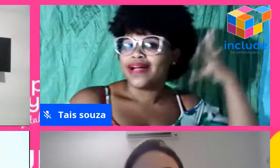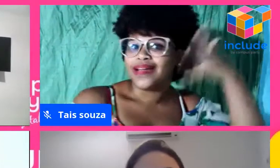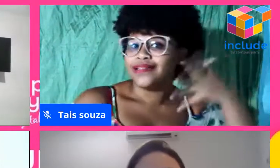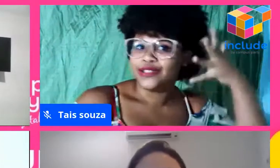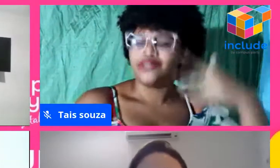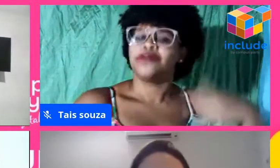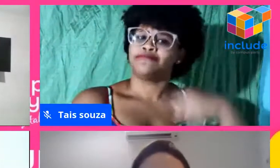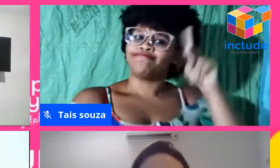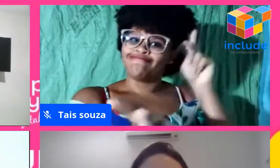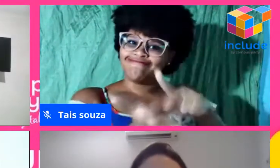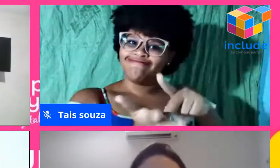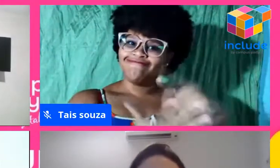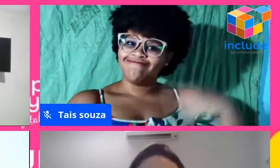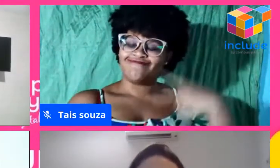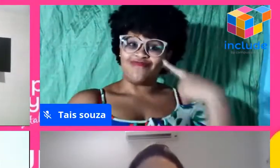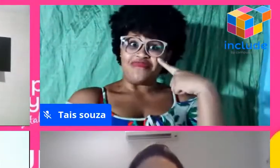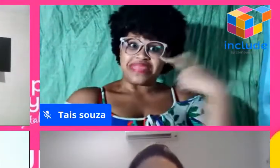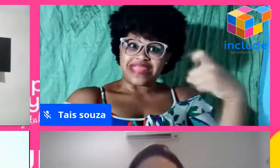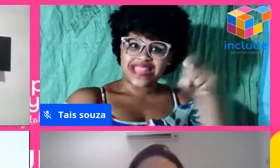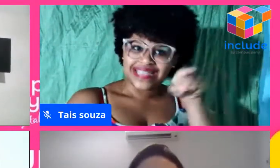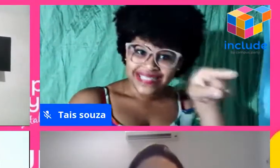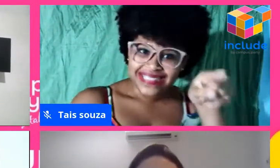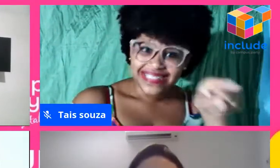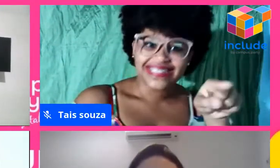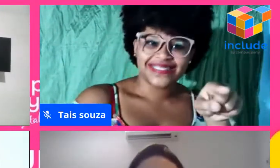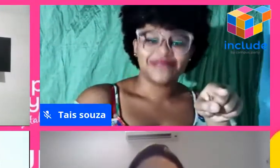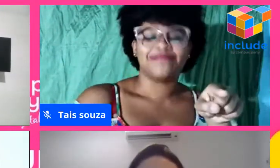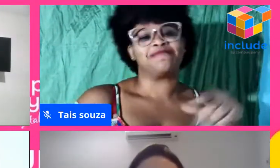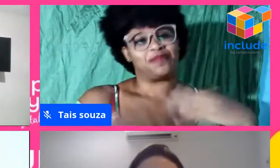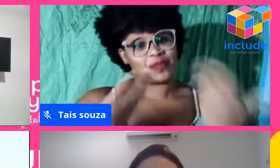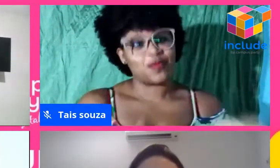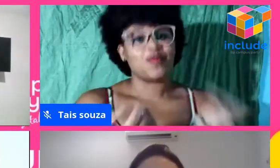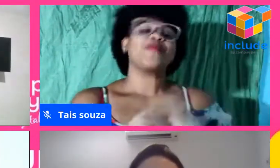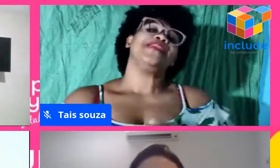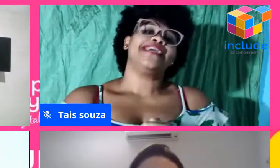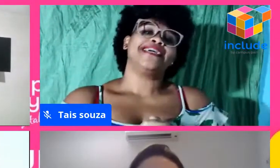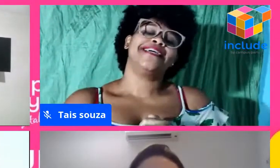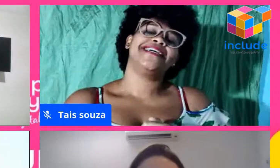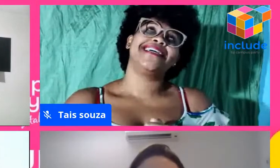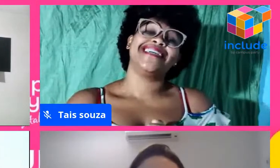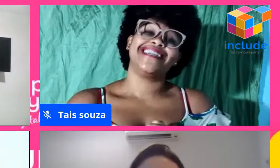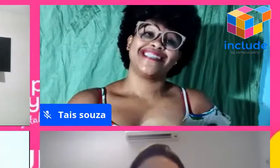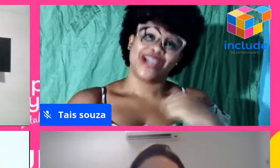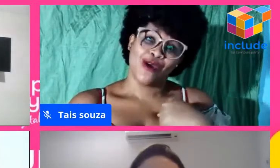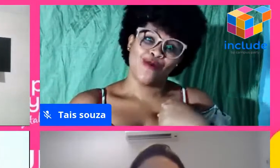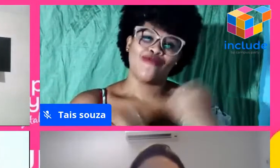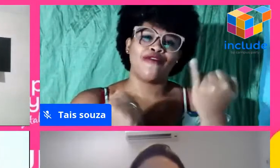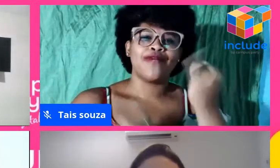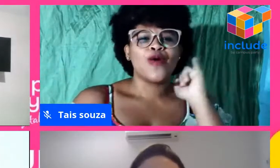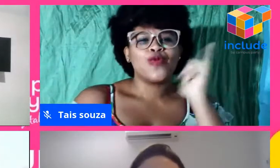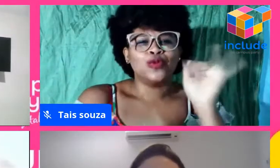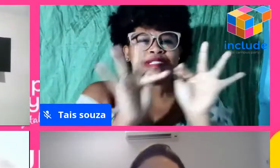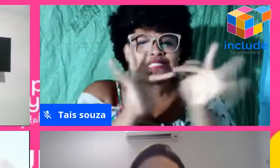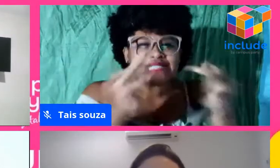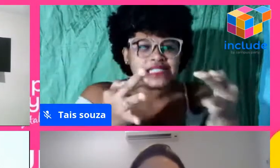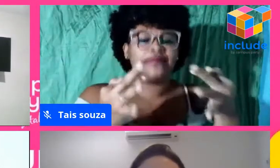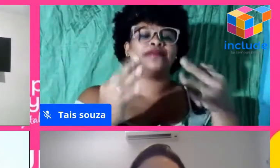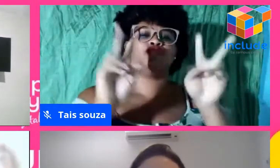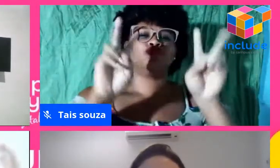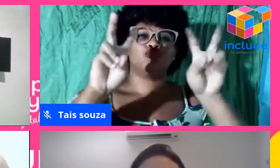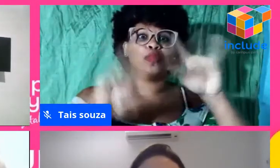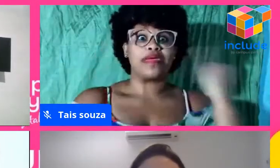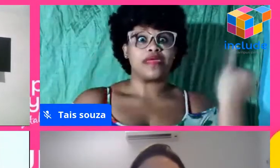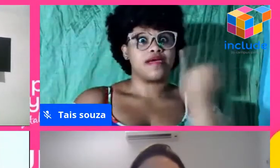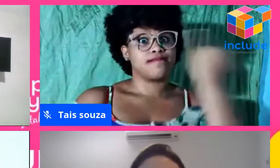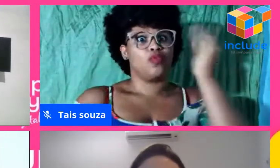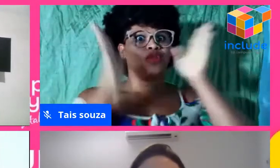então, primeiramente, eu quero agradecer a todos vocês, me sinto honrado por esse convite, de verdade, vocês dois estão aqui